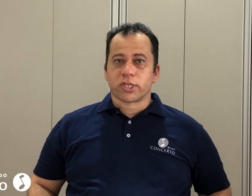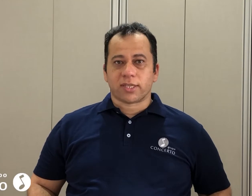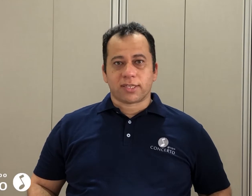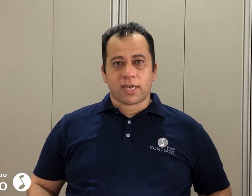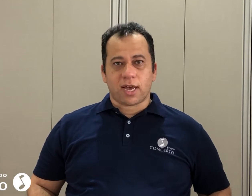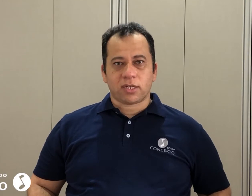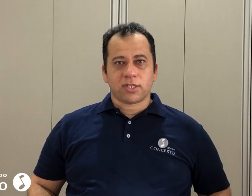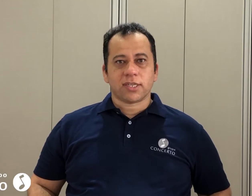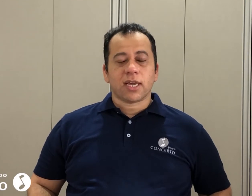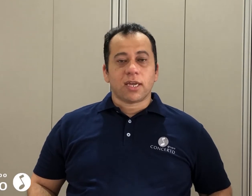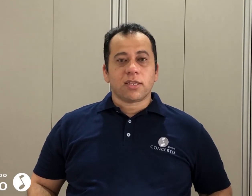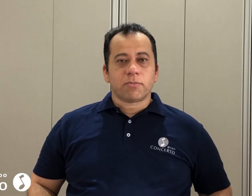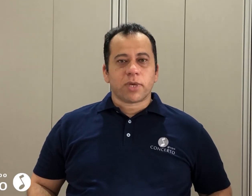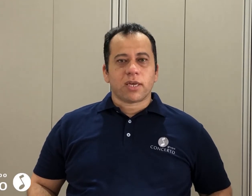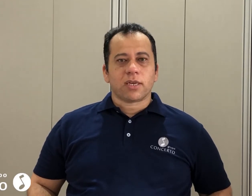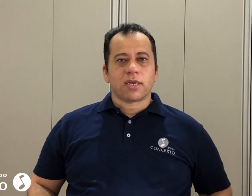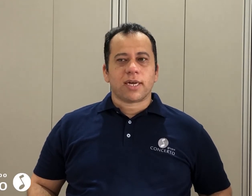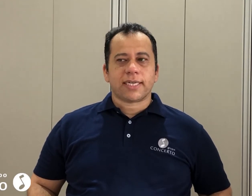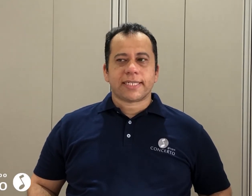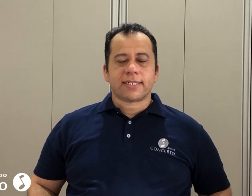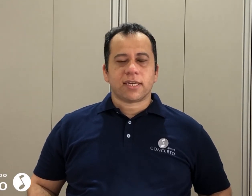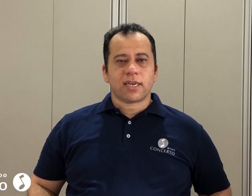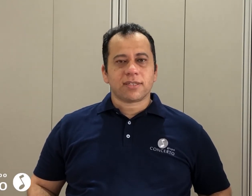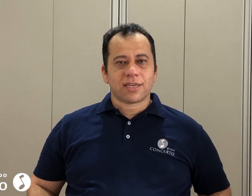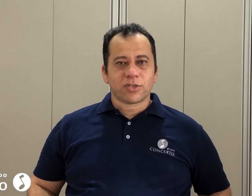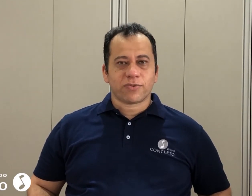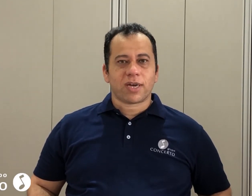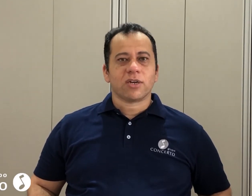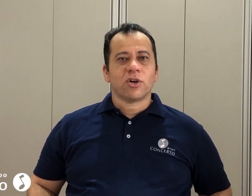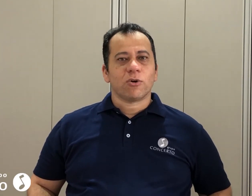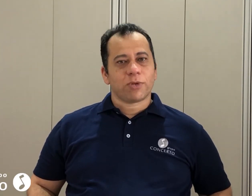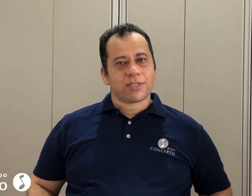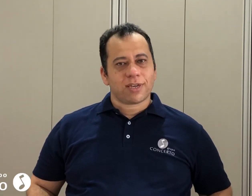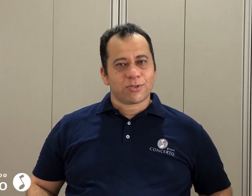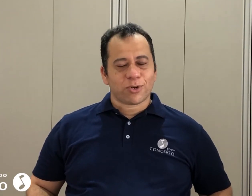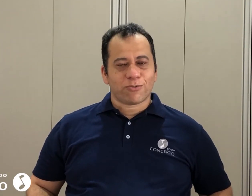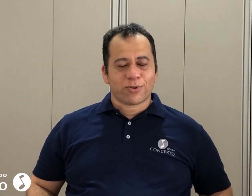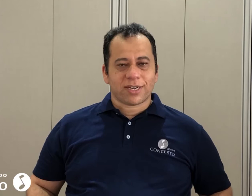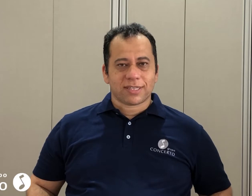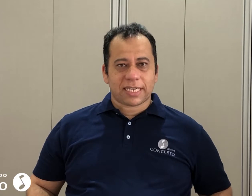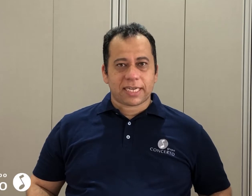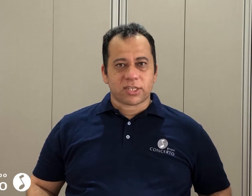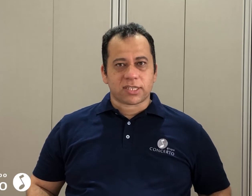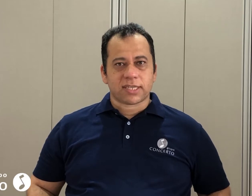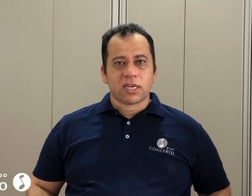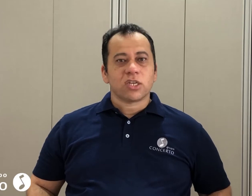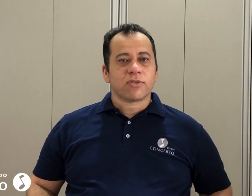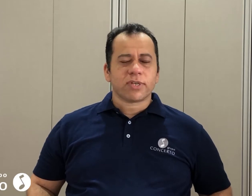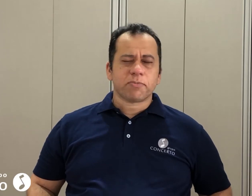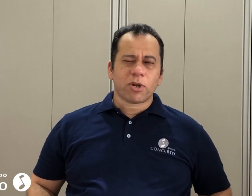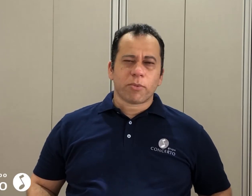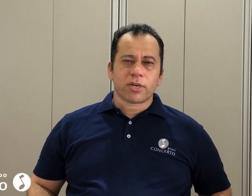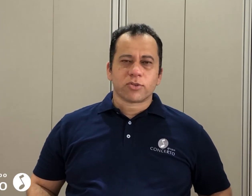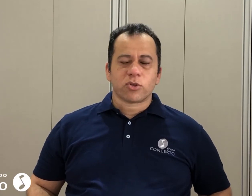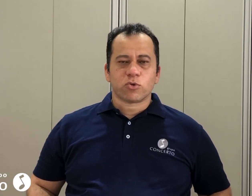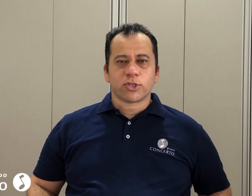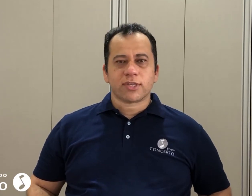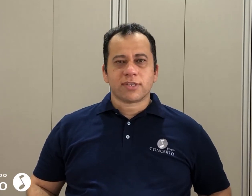das artes e também incentivar o Ministério de Louvor nas igrejas. Já faz pelo menos uns